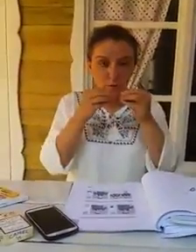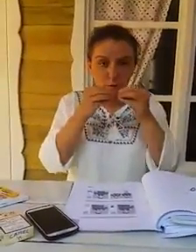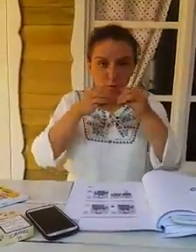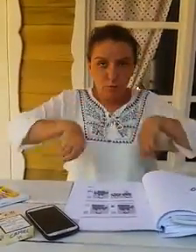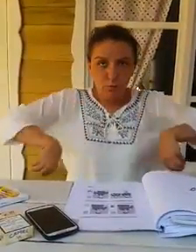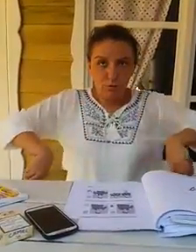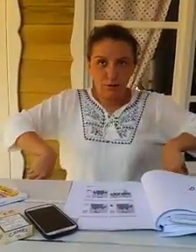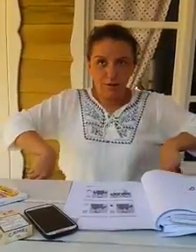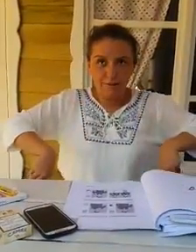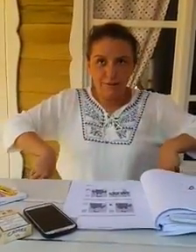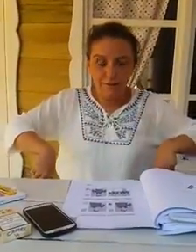Yumurta.